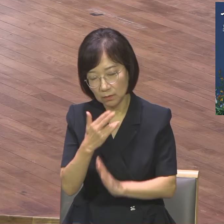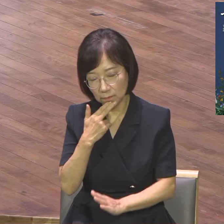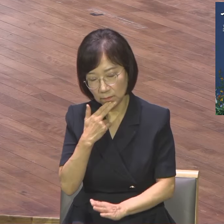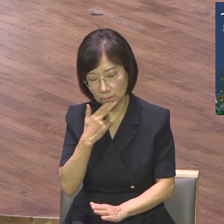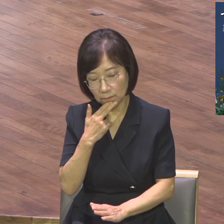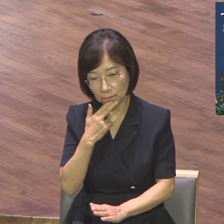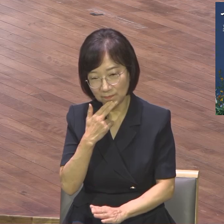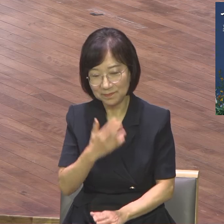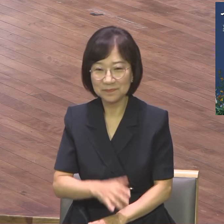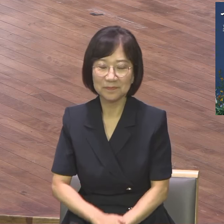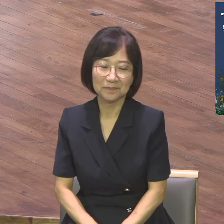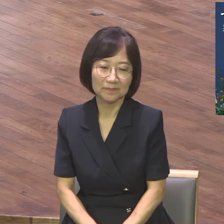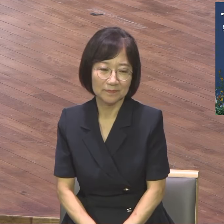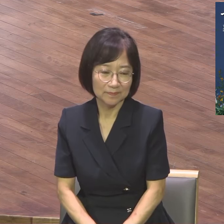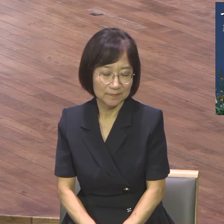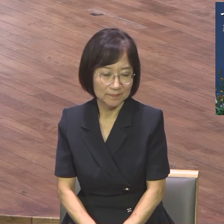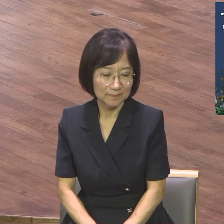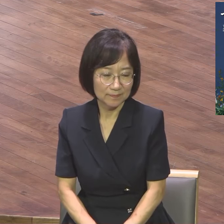무감각하지요. 그래서